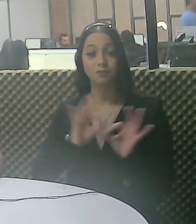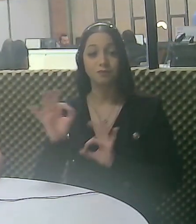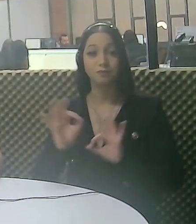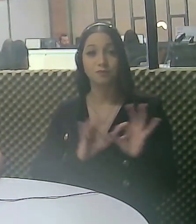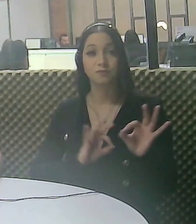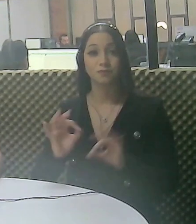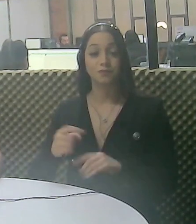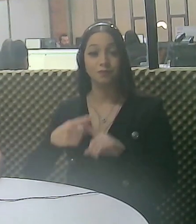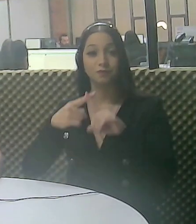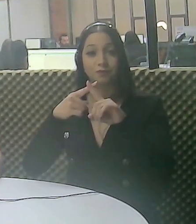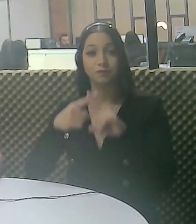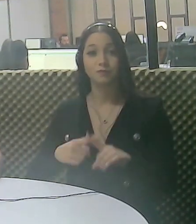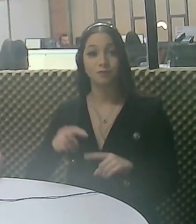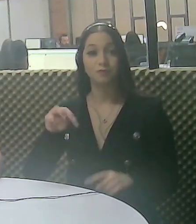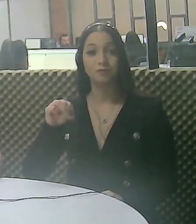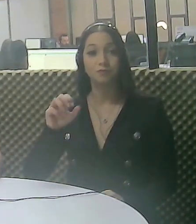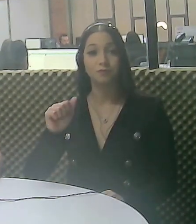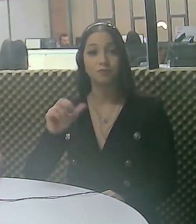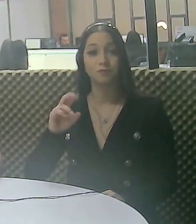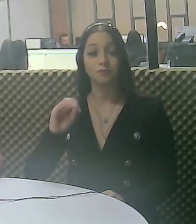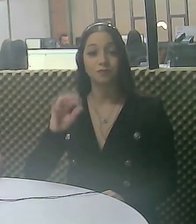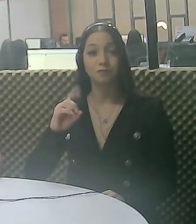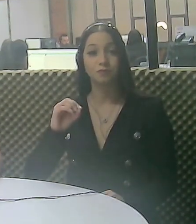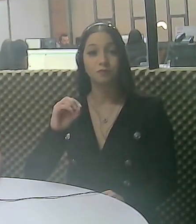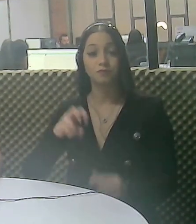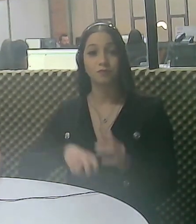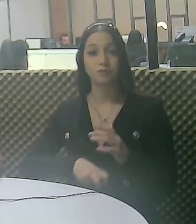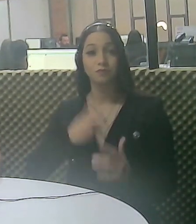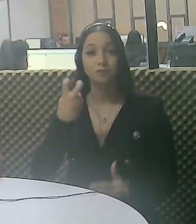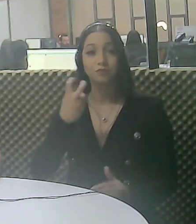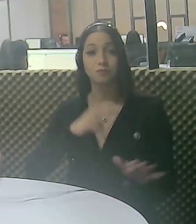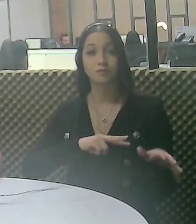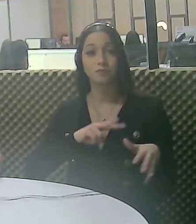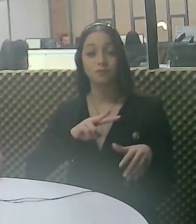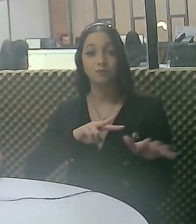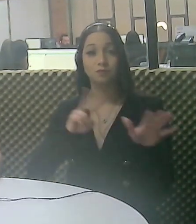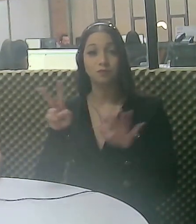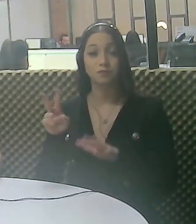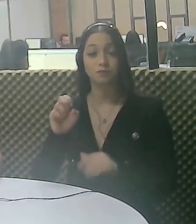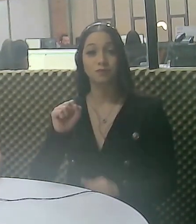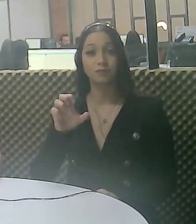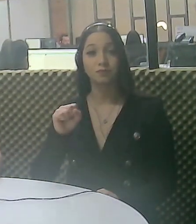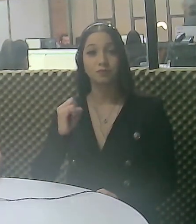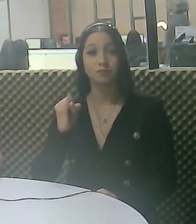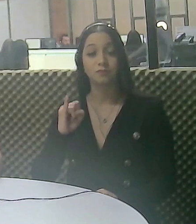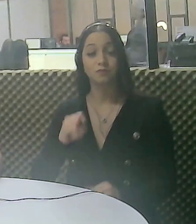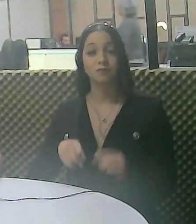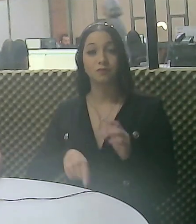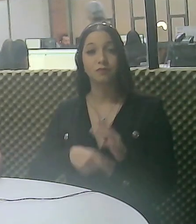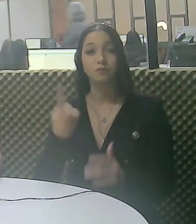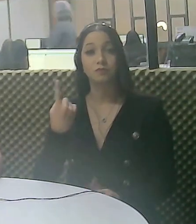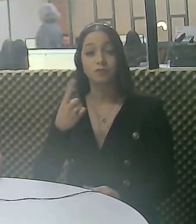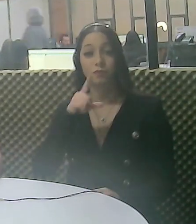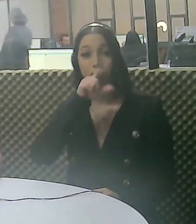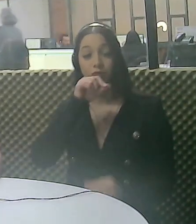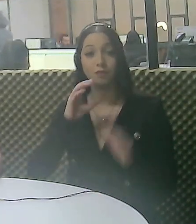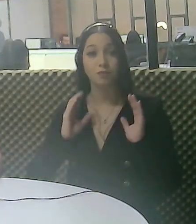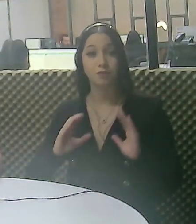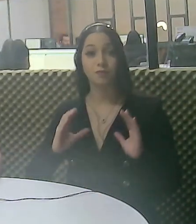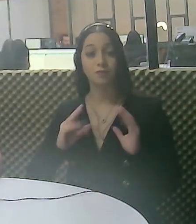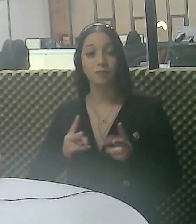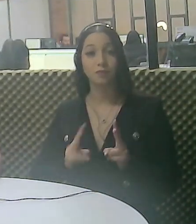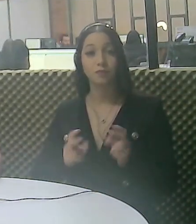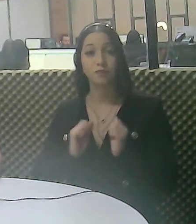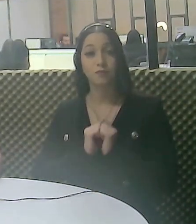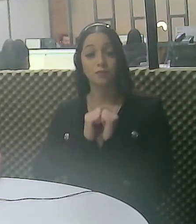para a competição, Marco Túlio treinou 5 vezes por semana no SESI Gravatás e ao menos 1 vez no Parque do Sabiá, sempre